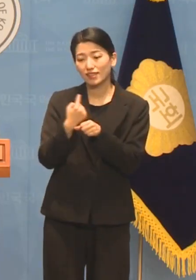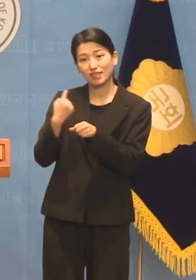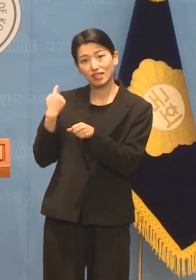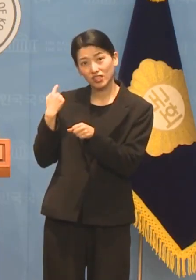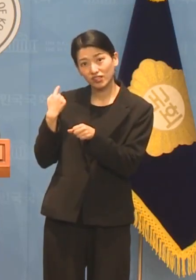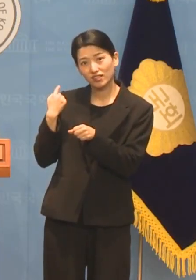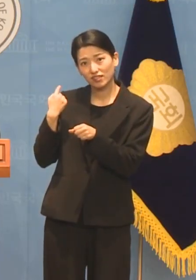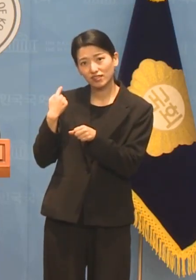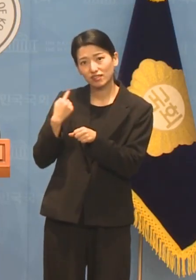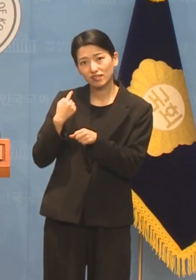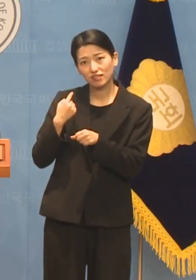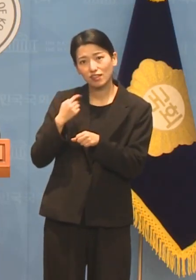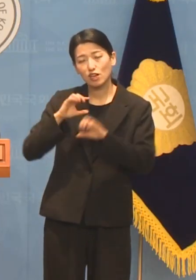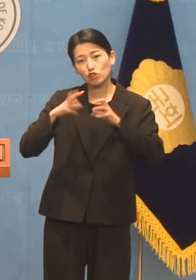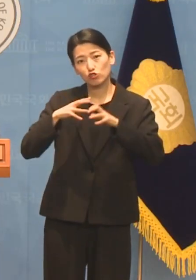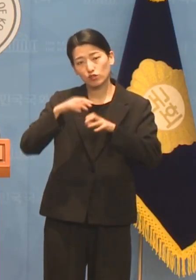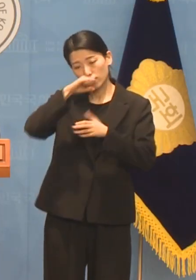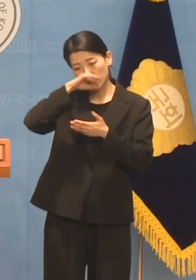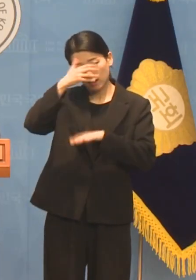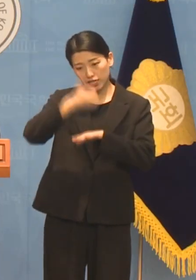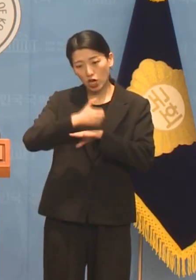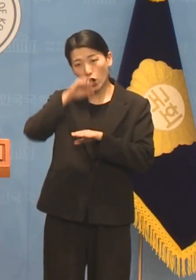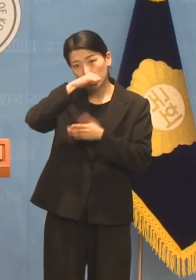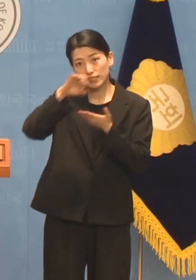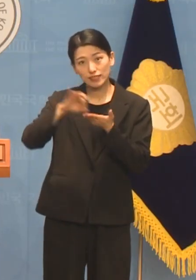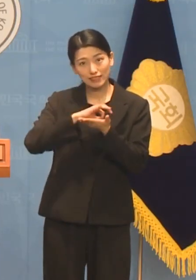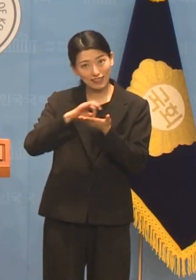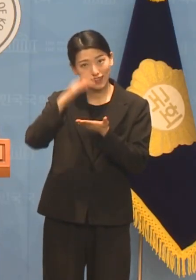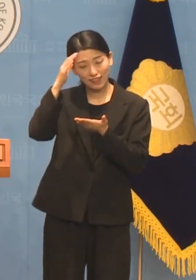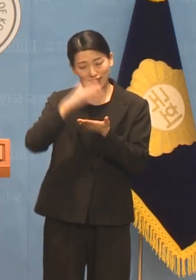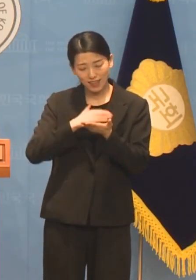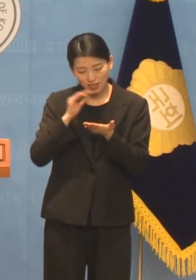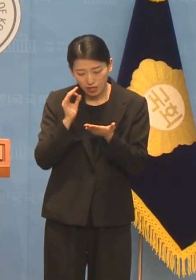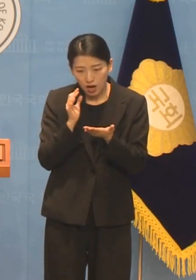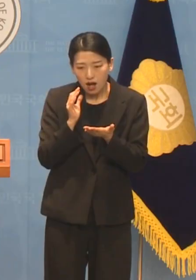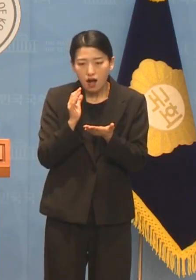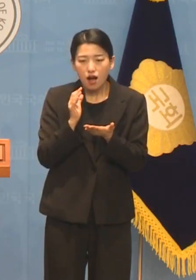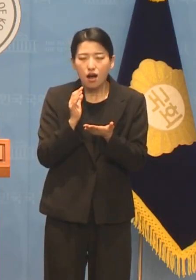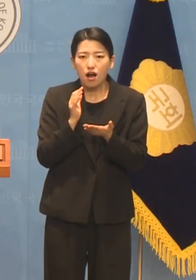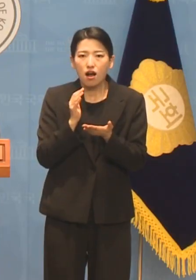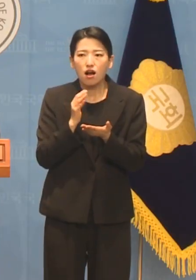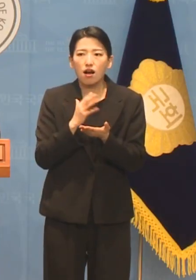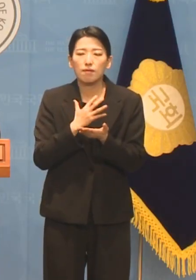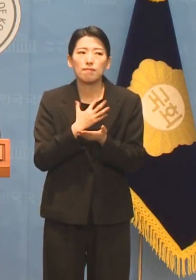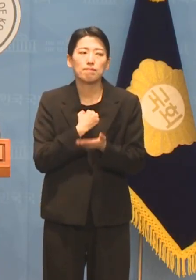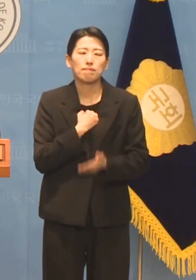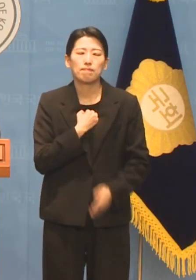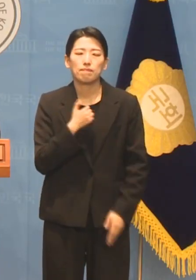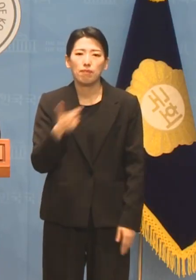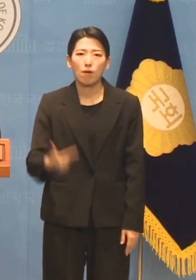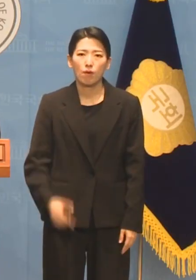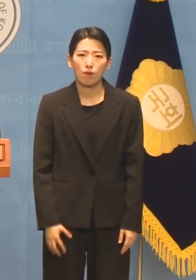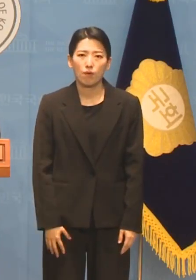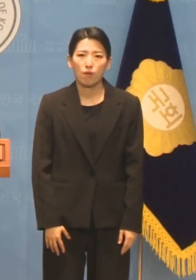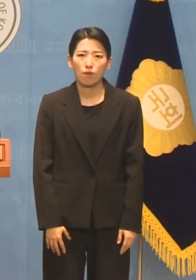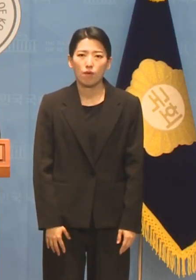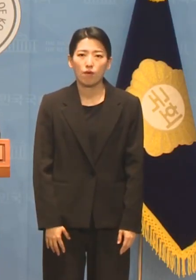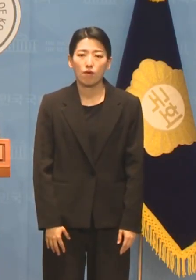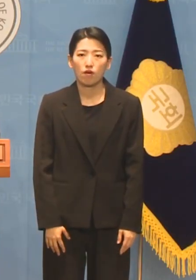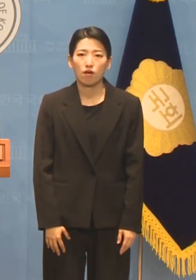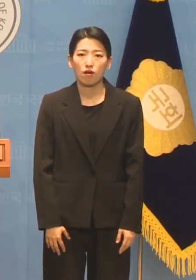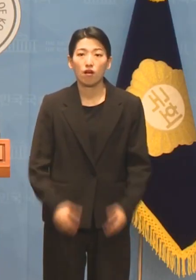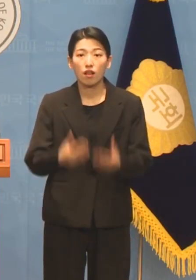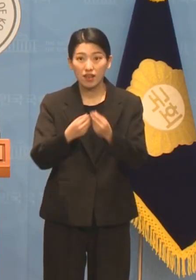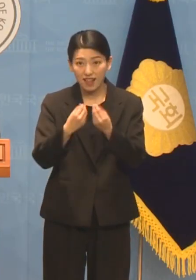회계년도 국가결산보고서가 그야말로 차마 눈뜨고 보지 못할 지경입니다. 가정으로 따지면 일종의